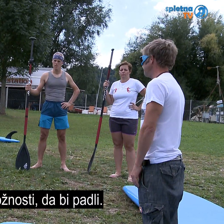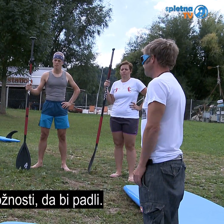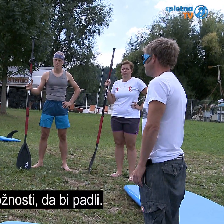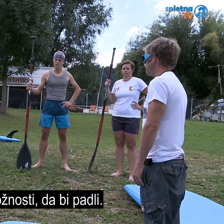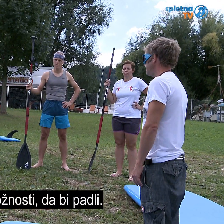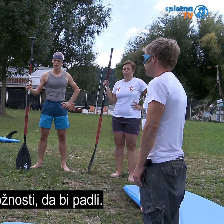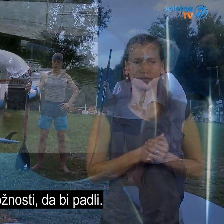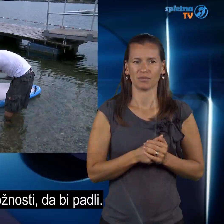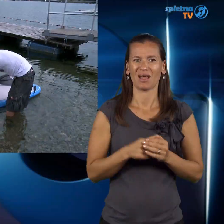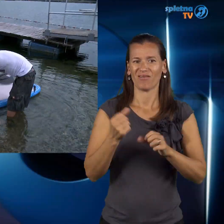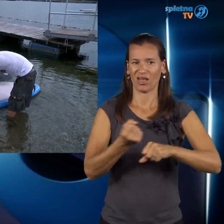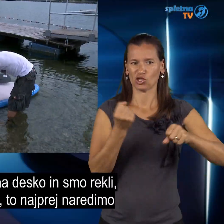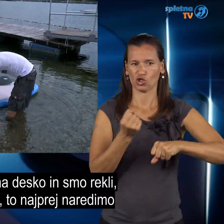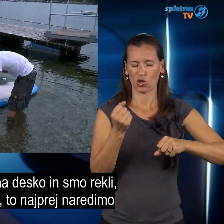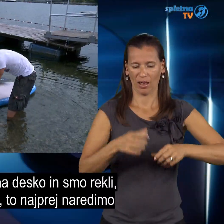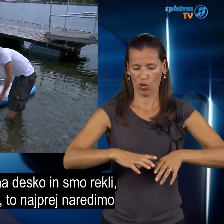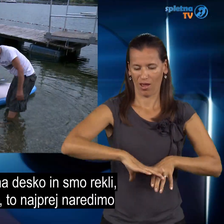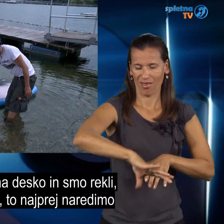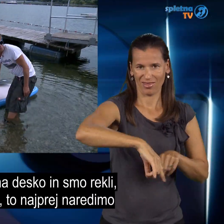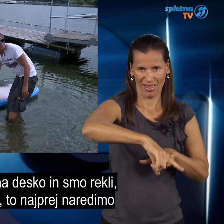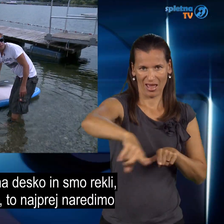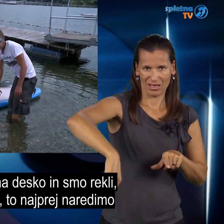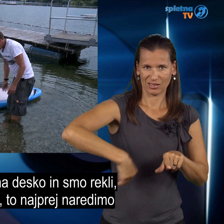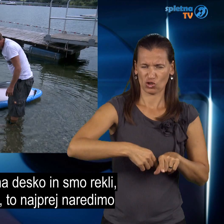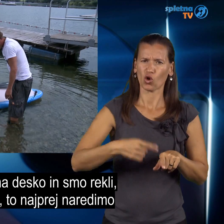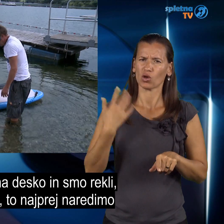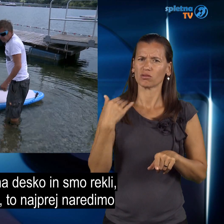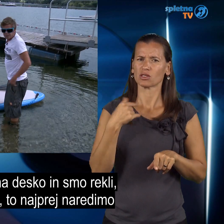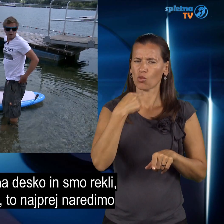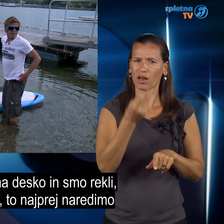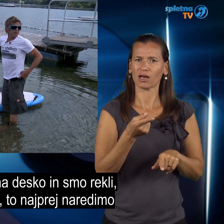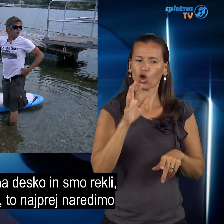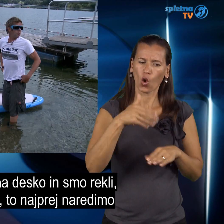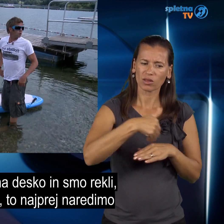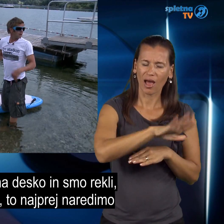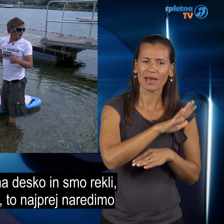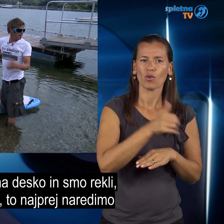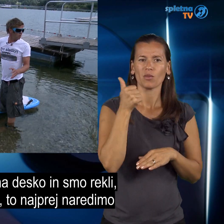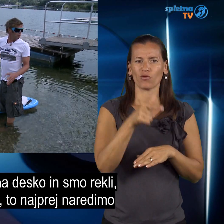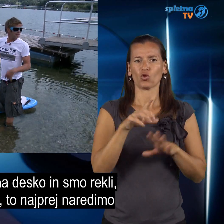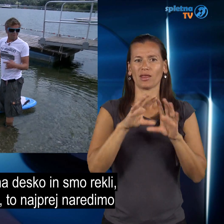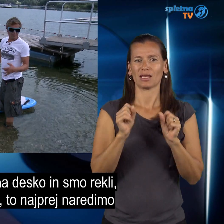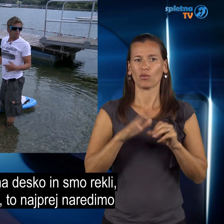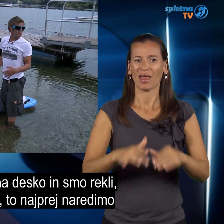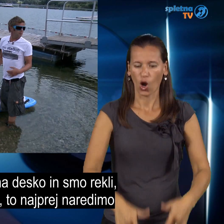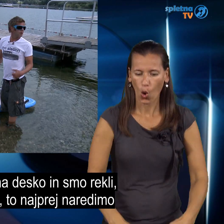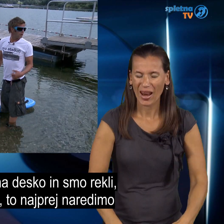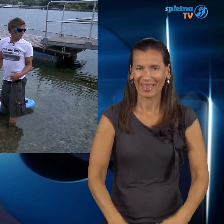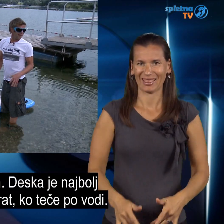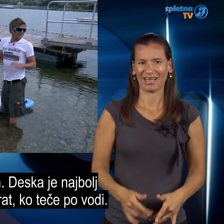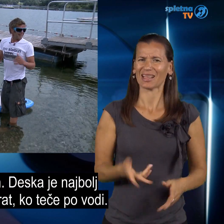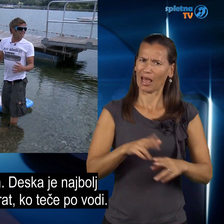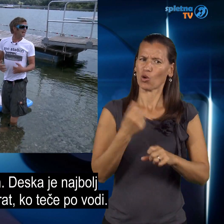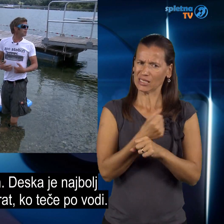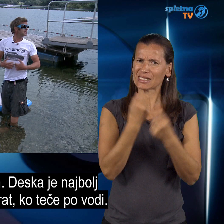padli. Veslo damo na desko in smo rekli, ko odhajamo, najprej to naredimo na